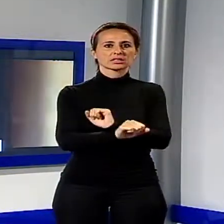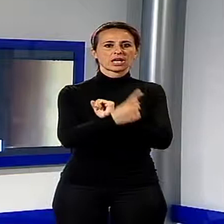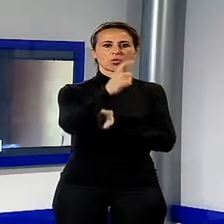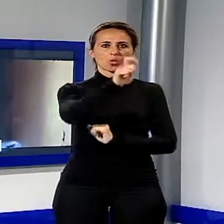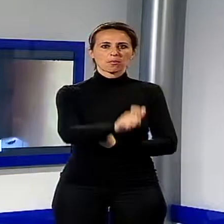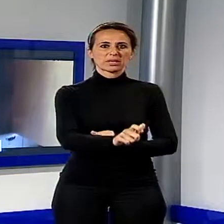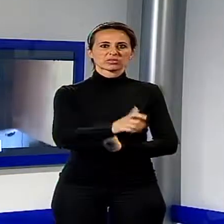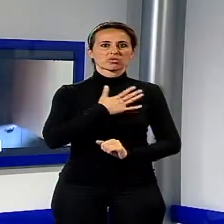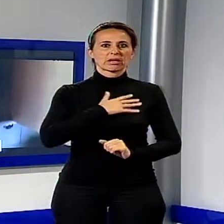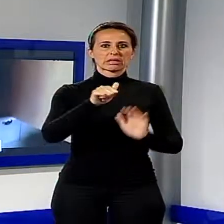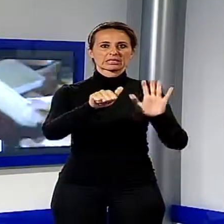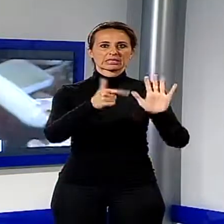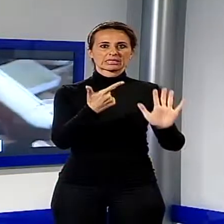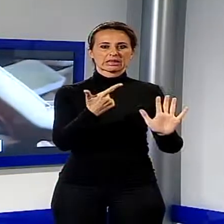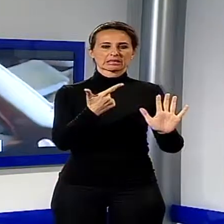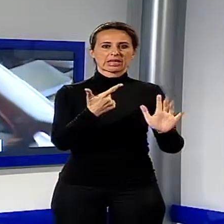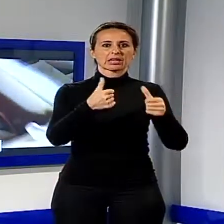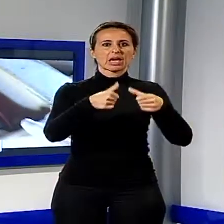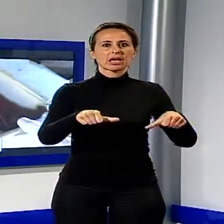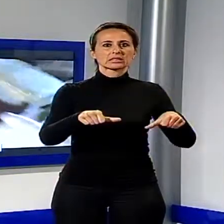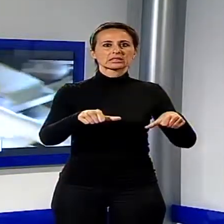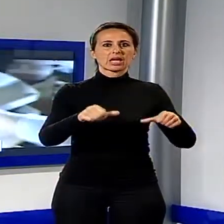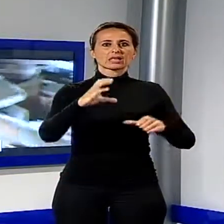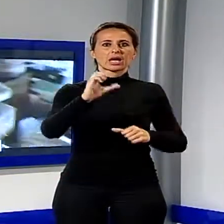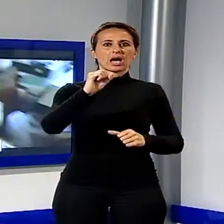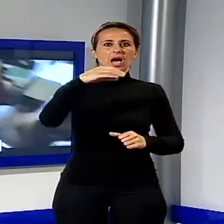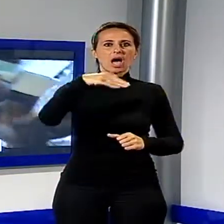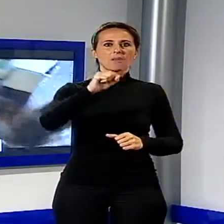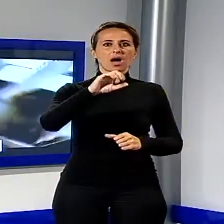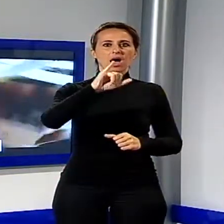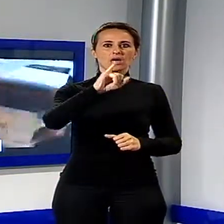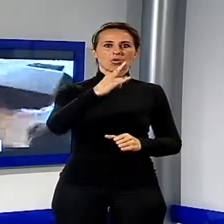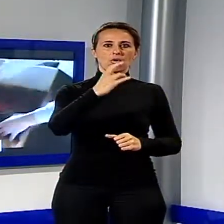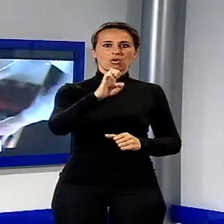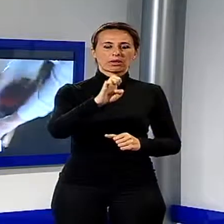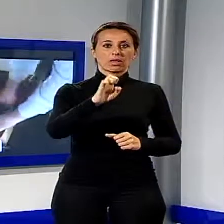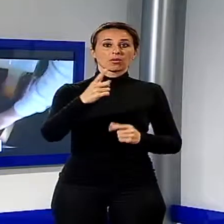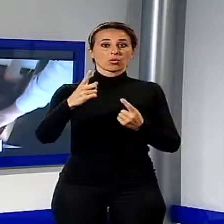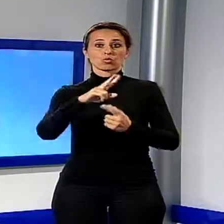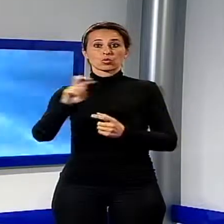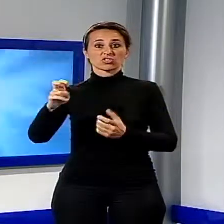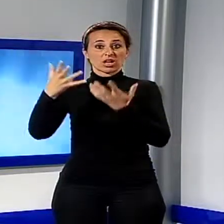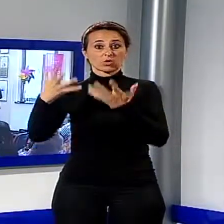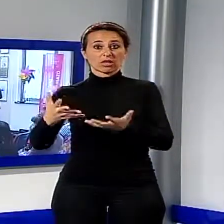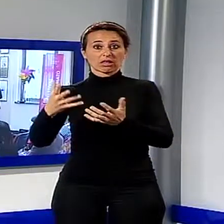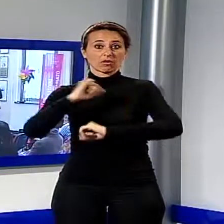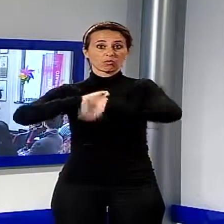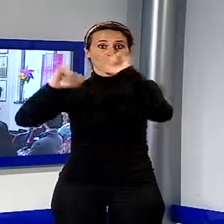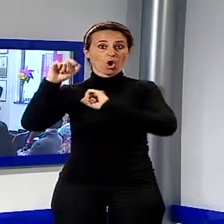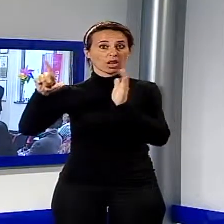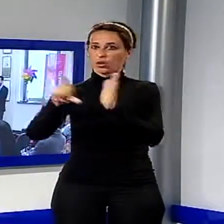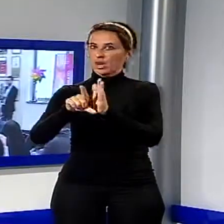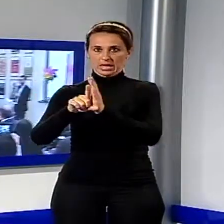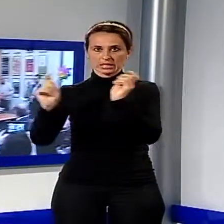67enne di Camaiore e sequestrato 200 chili di fuochi illegali. Quattro